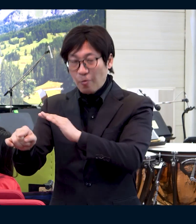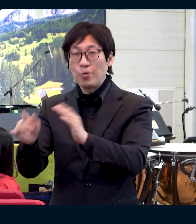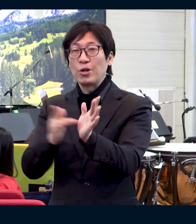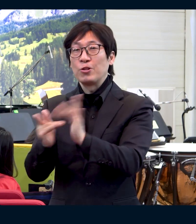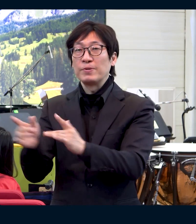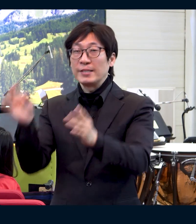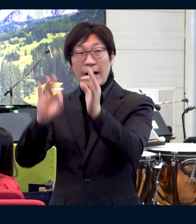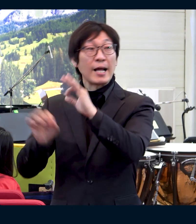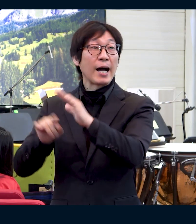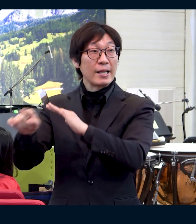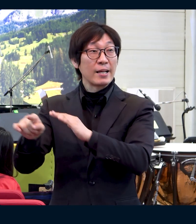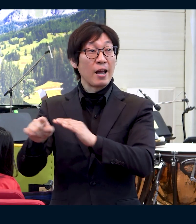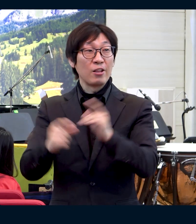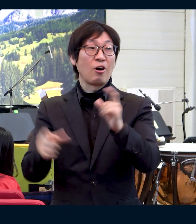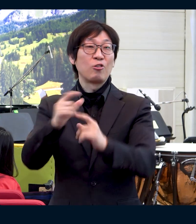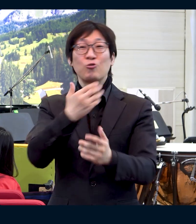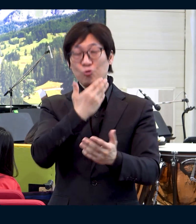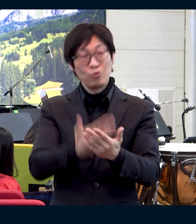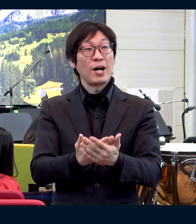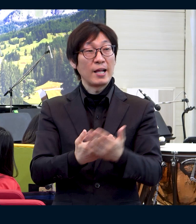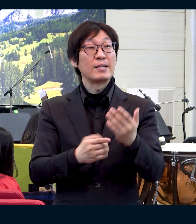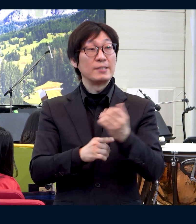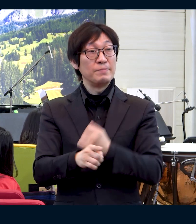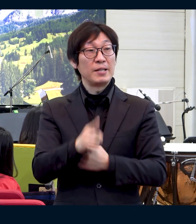더 중요한 메시지인 것입니다.